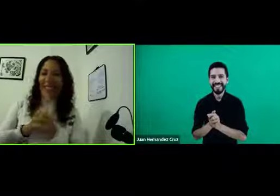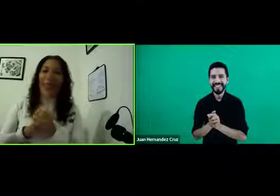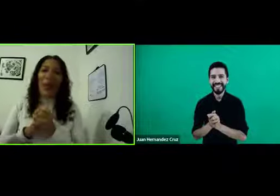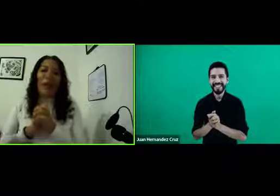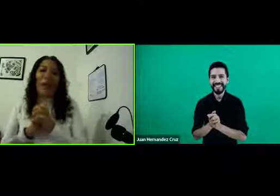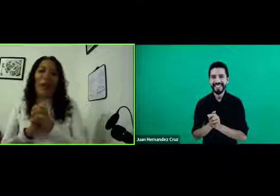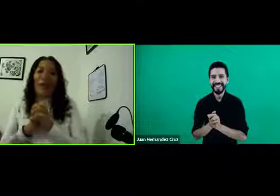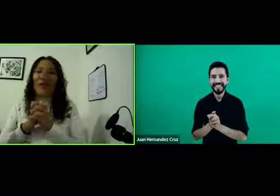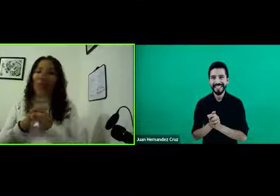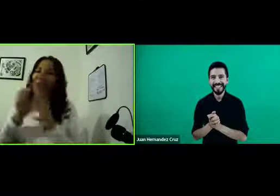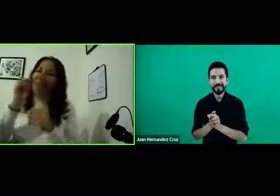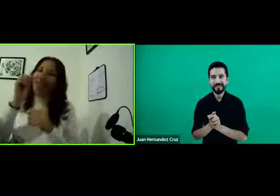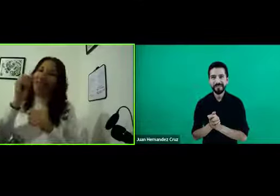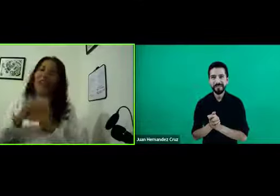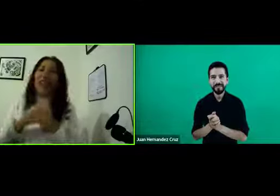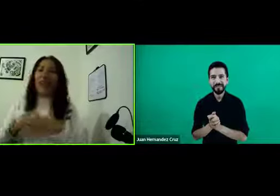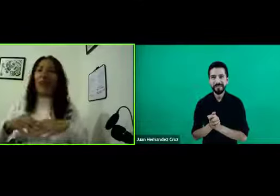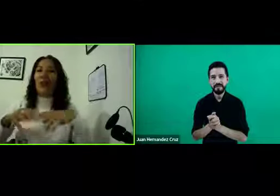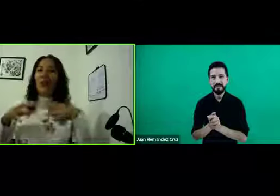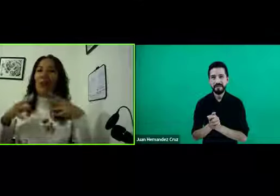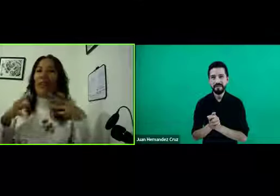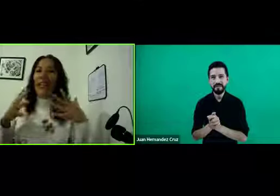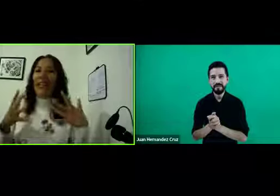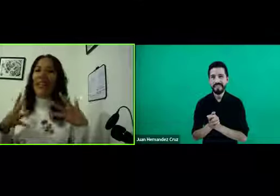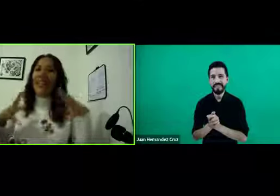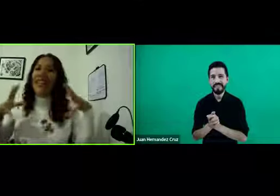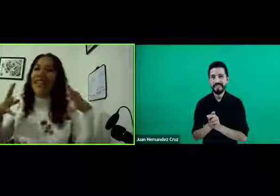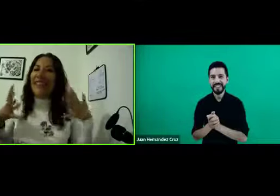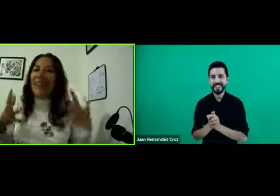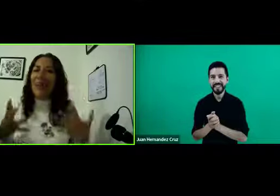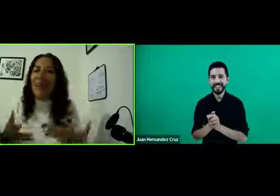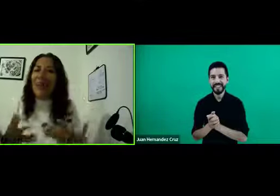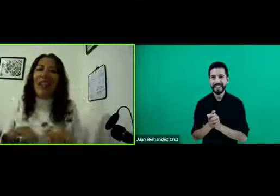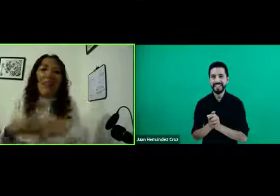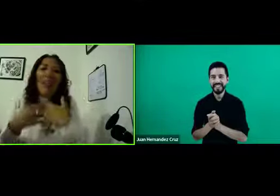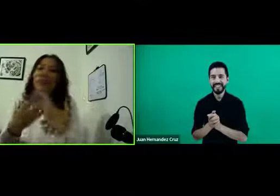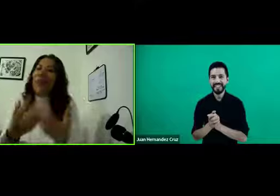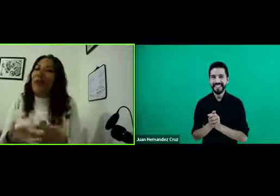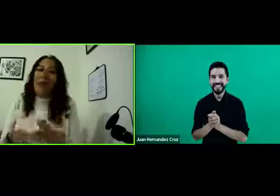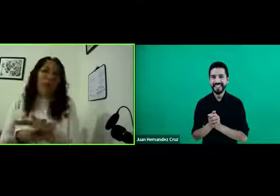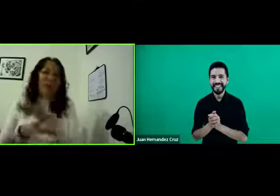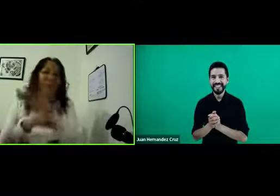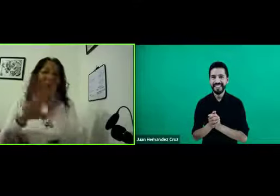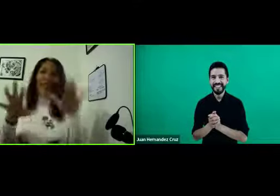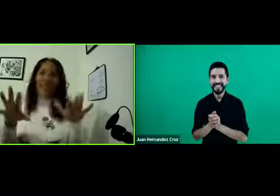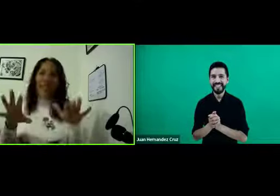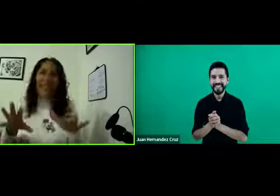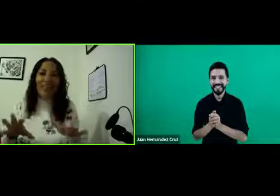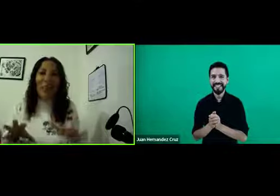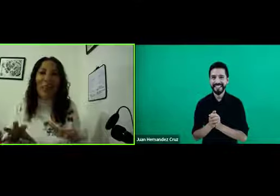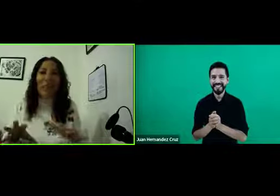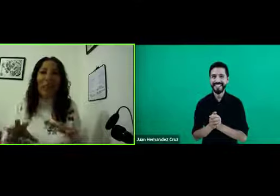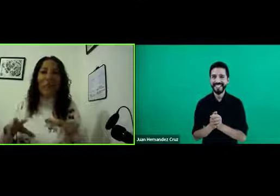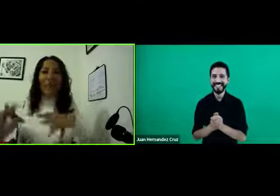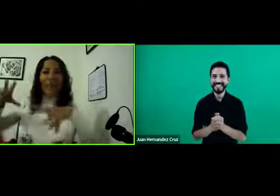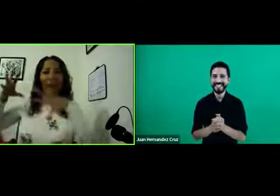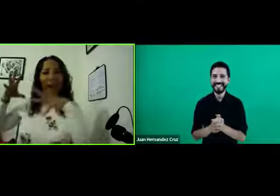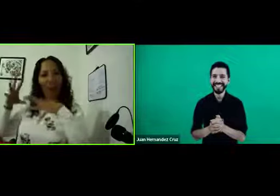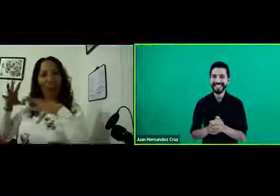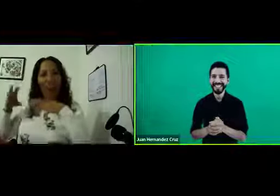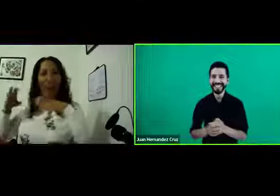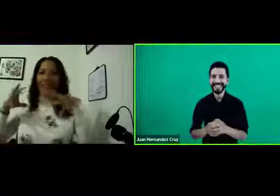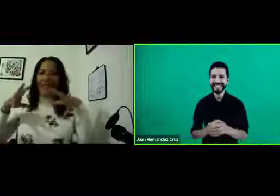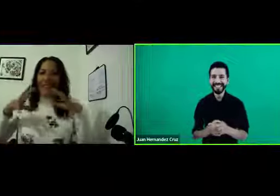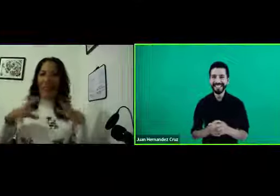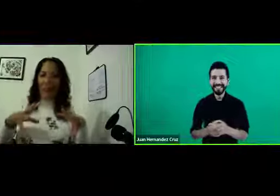no quieres, pero un pedacito de canción como para que la gente se dé una idea. Yo ya vi tus videos, entonces son geniales, ¿no? Está